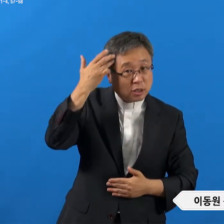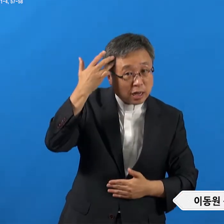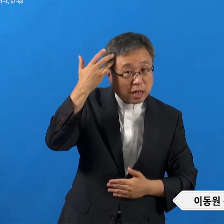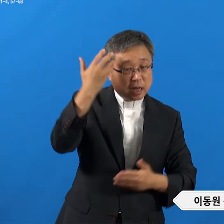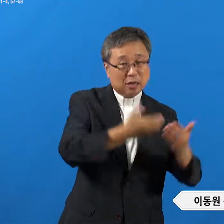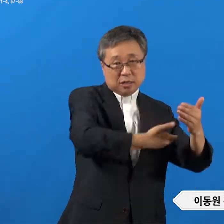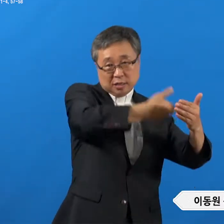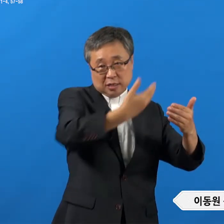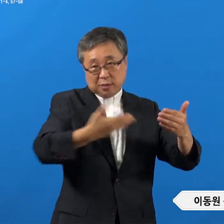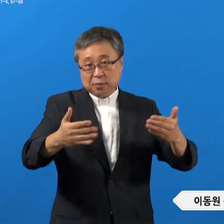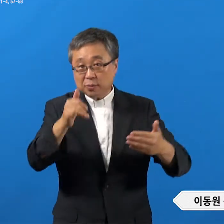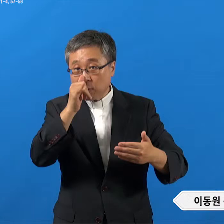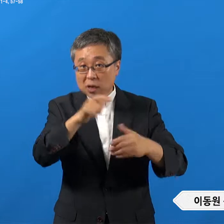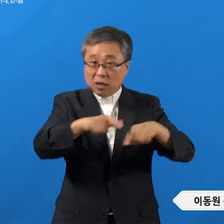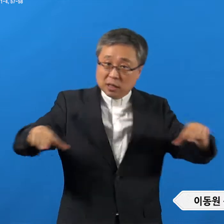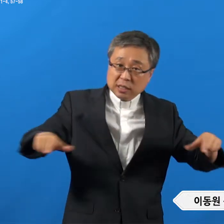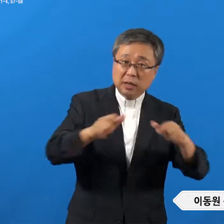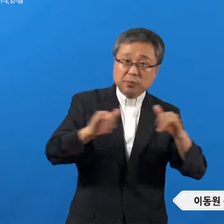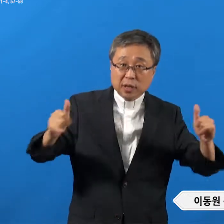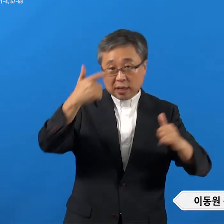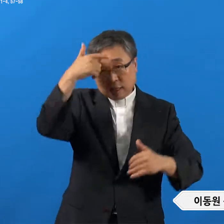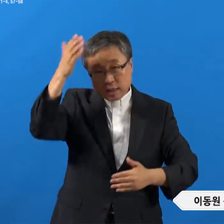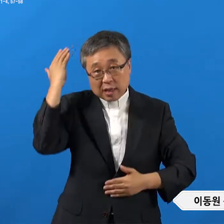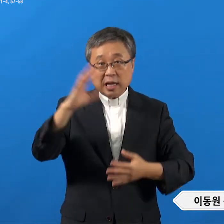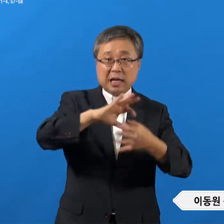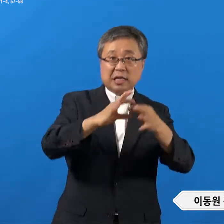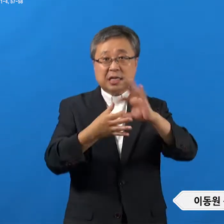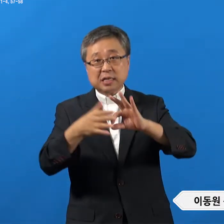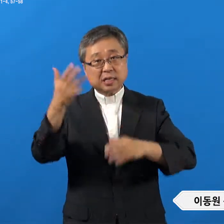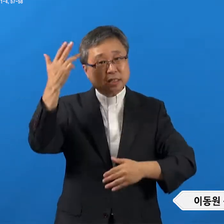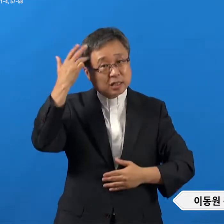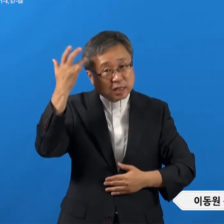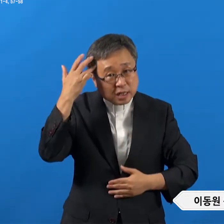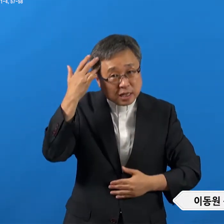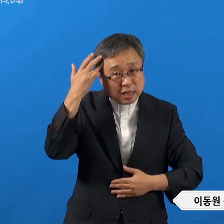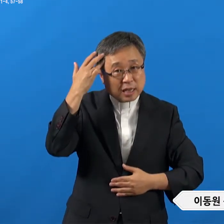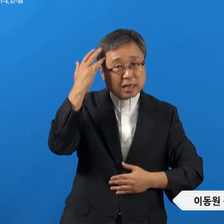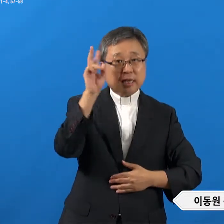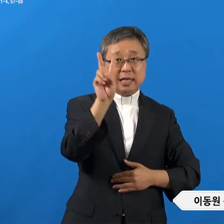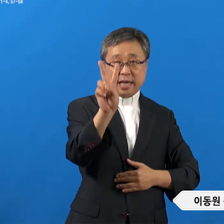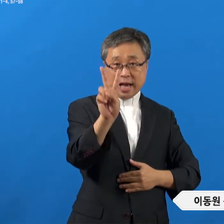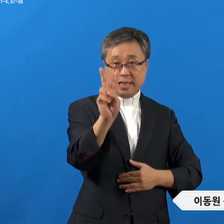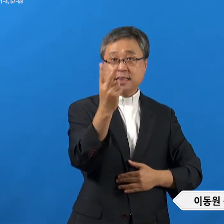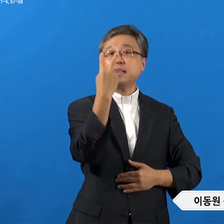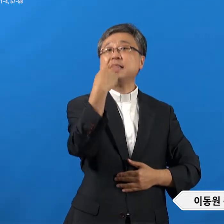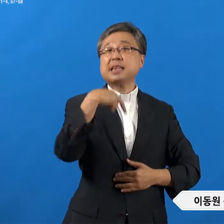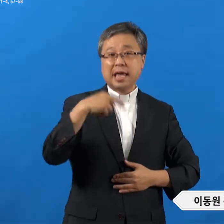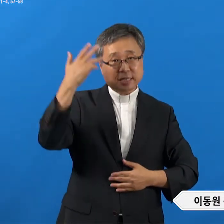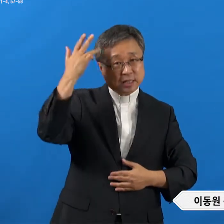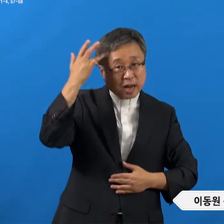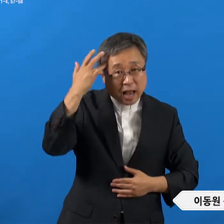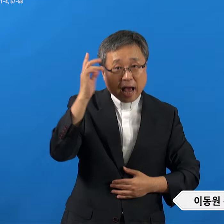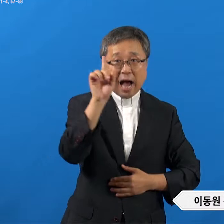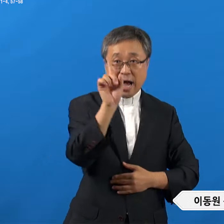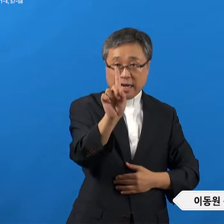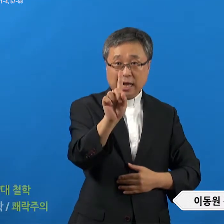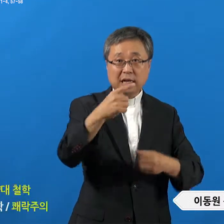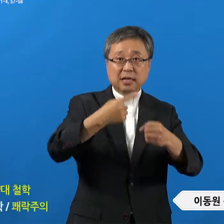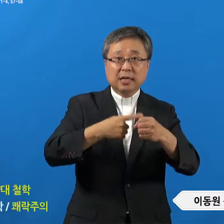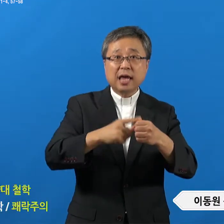사조가 있었어요. 흔히 사람들은 이것을 당시 그리스 철학의 양대 철학이라고 불렀습니다. 이 한 철학의